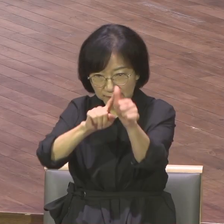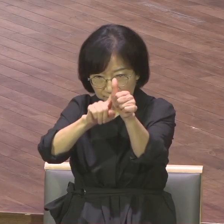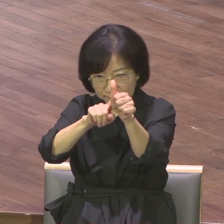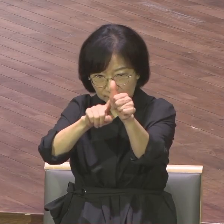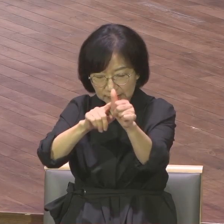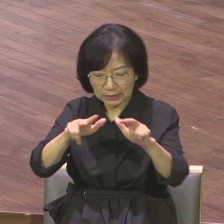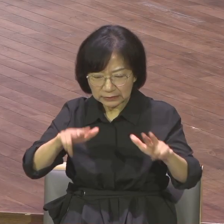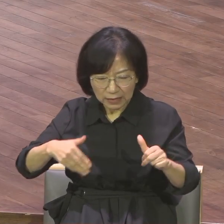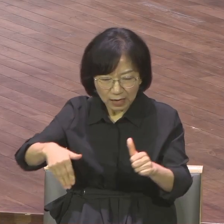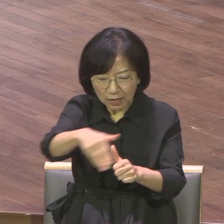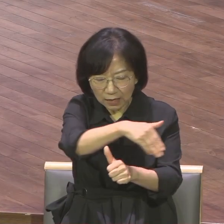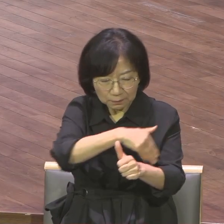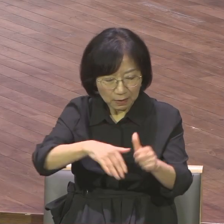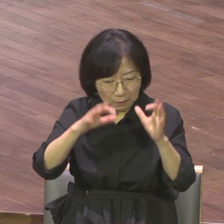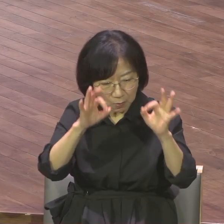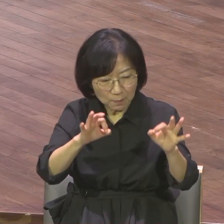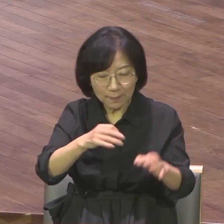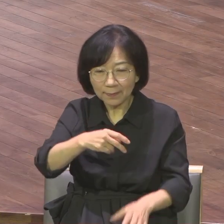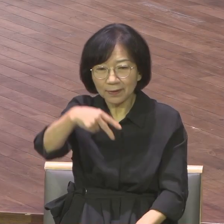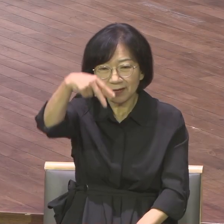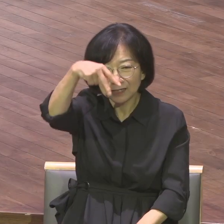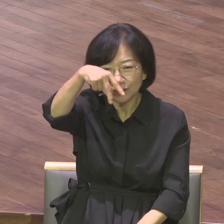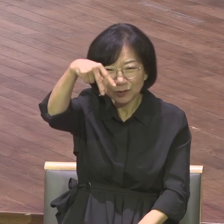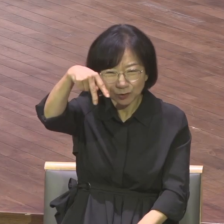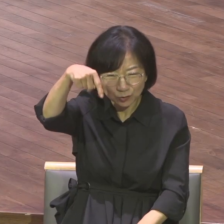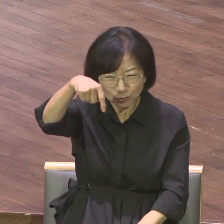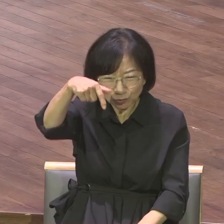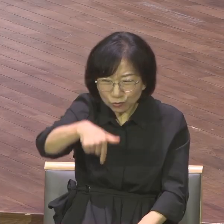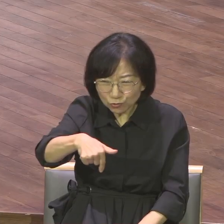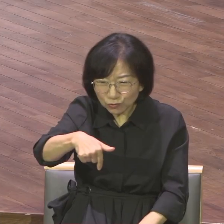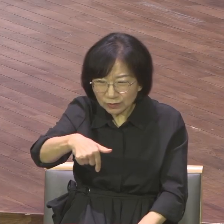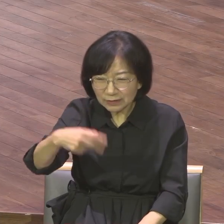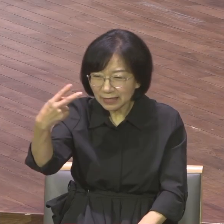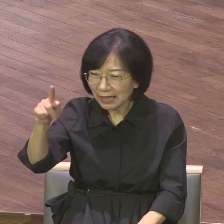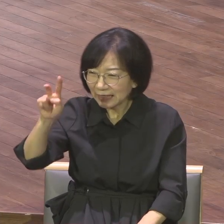현실이 마치 쑥과 담즙과 같이 쓰다